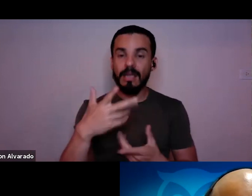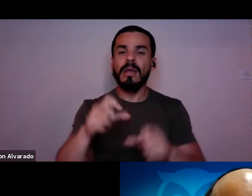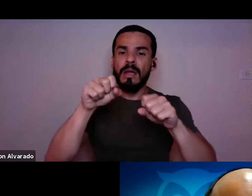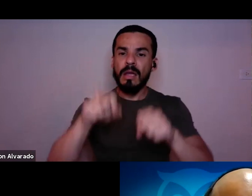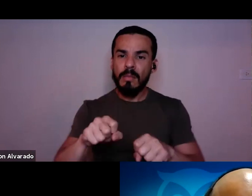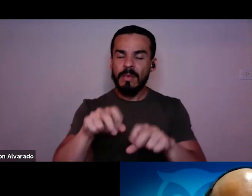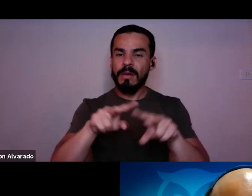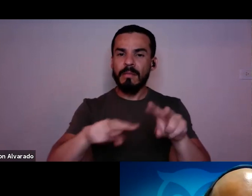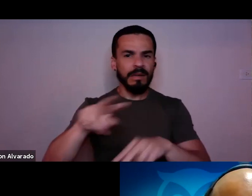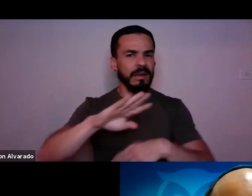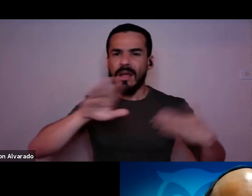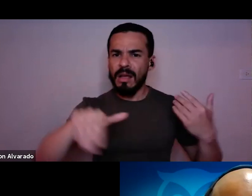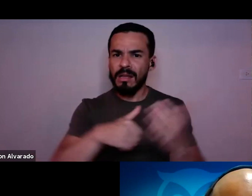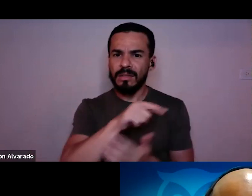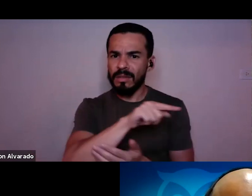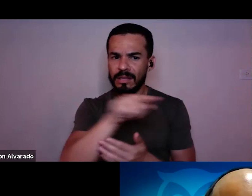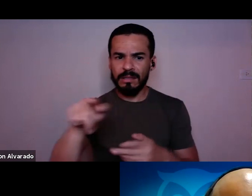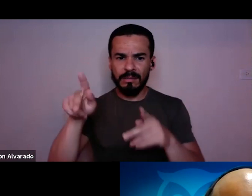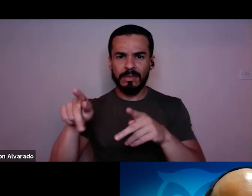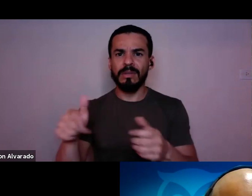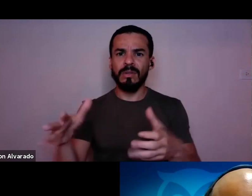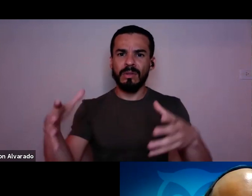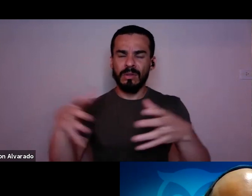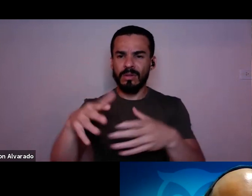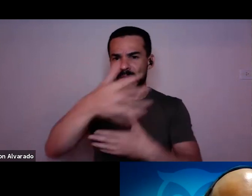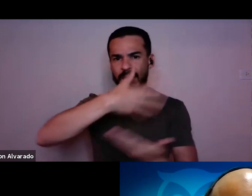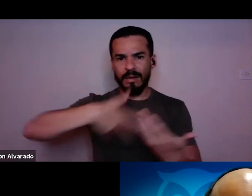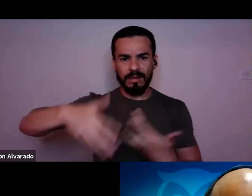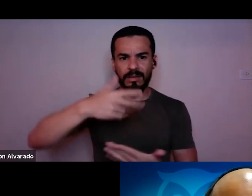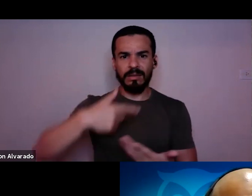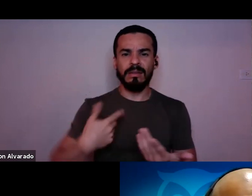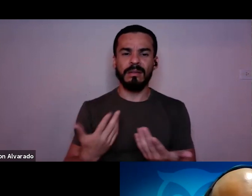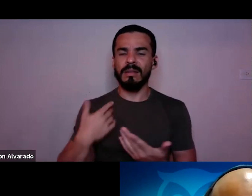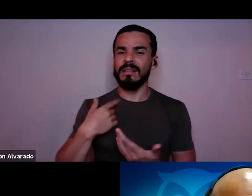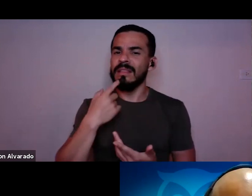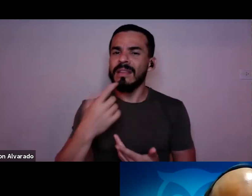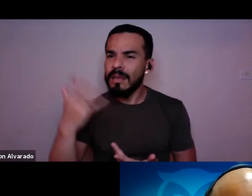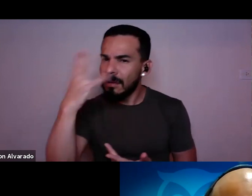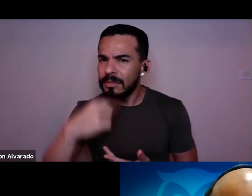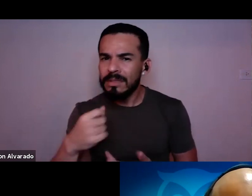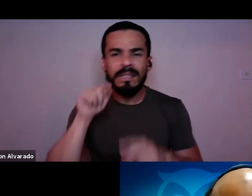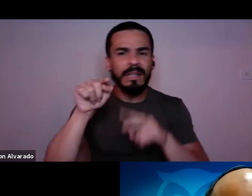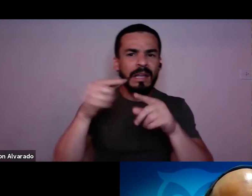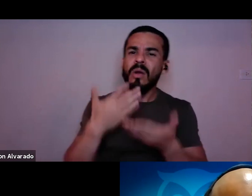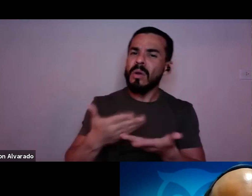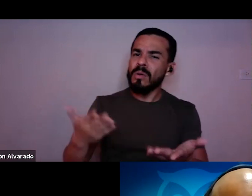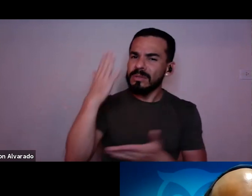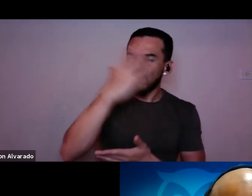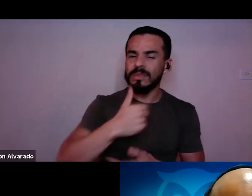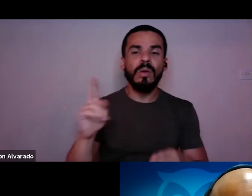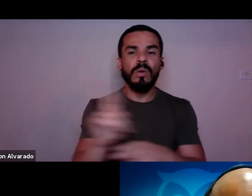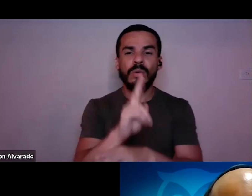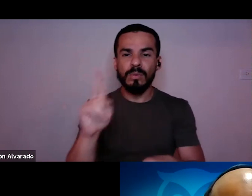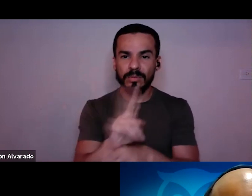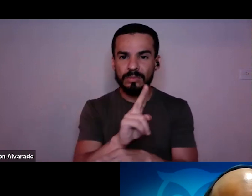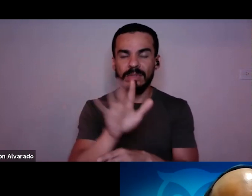validar a todas aquellas personas que están a su alrededor señalen cosas bonitas o sea utilicemos